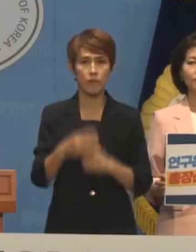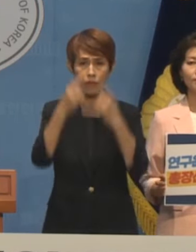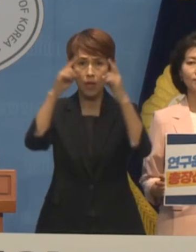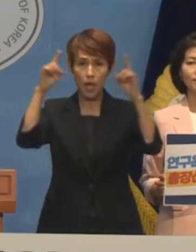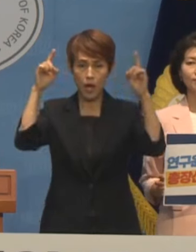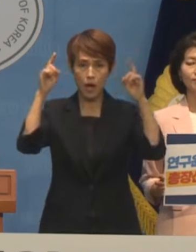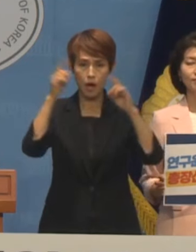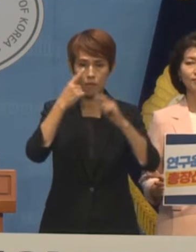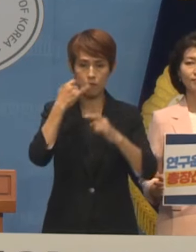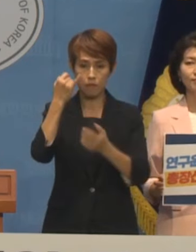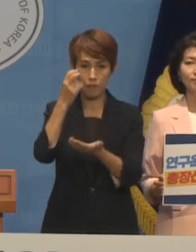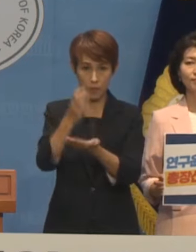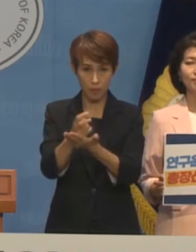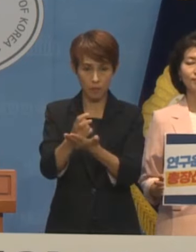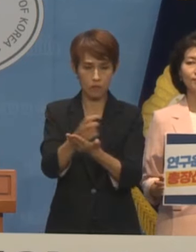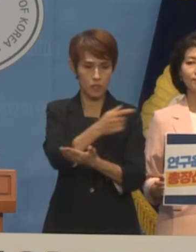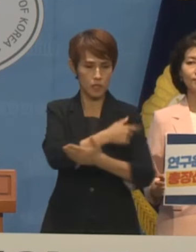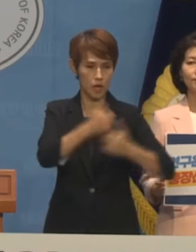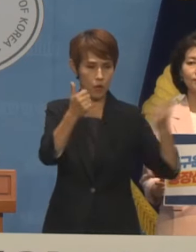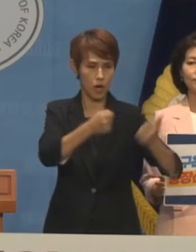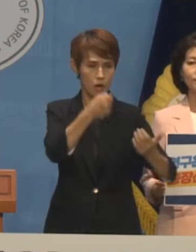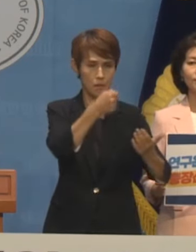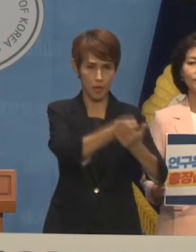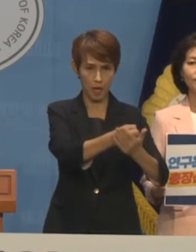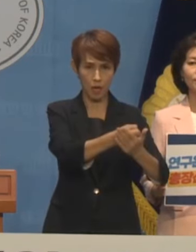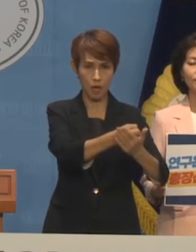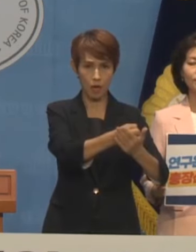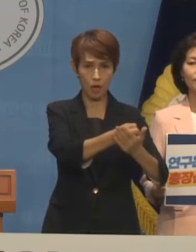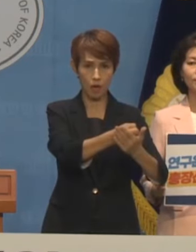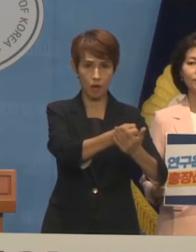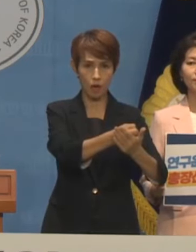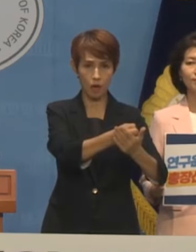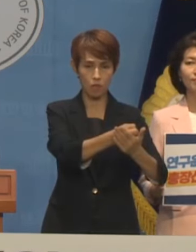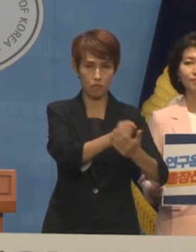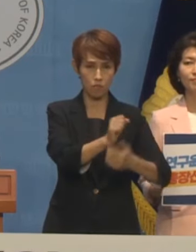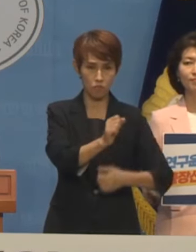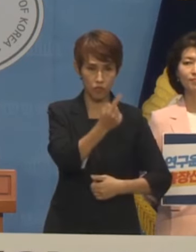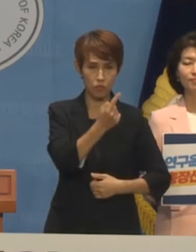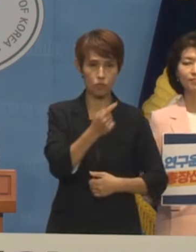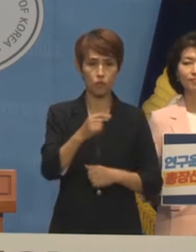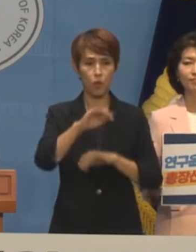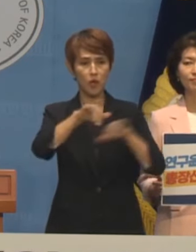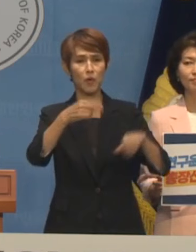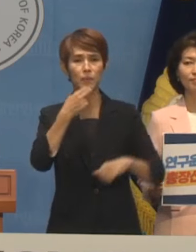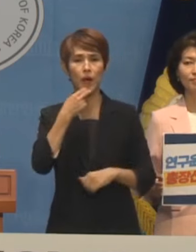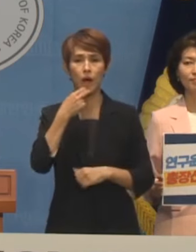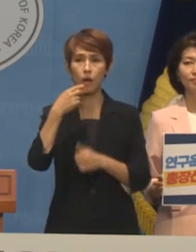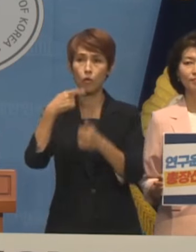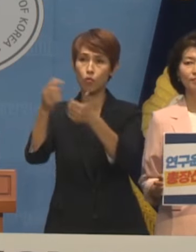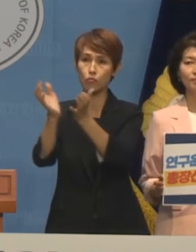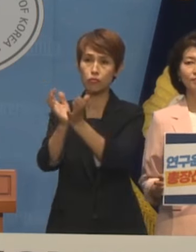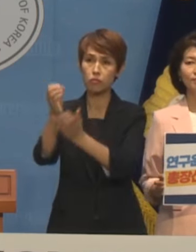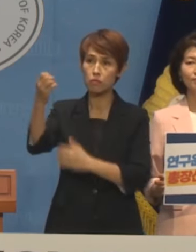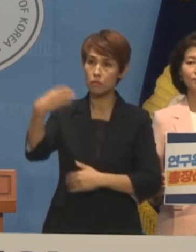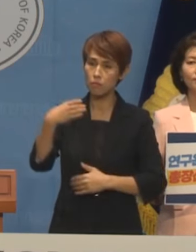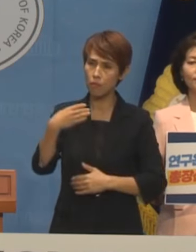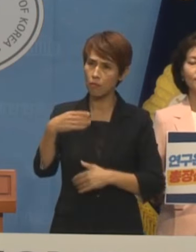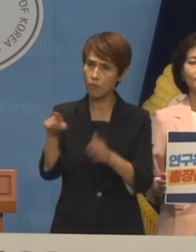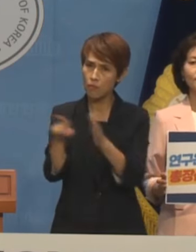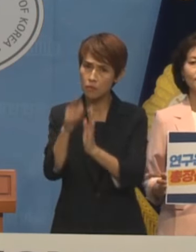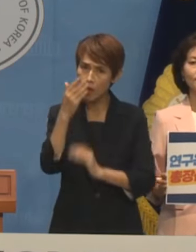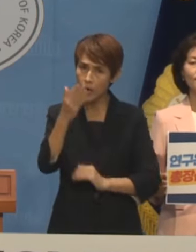정관에 따라 이사회에서 결정할 일이라며 관여하지 않았다는 교육부의 입장을 지금 어느 누가 진지하게 받아들일 수